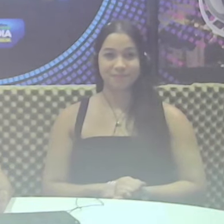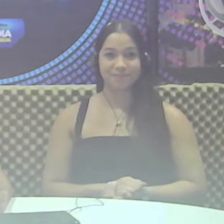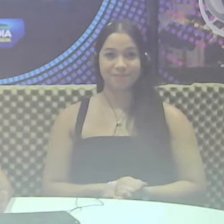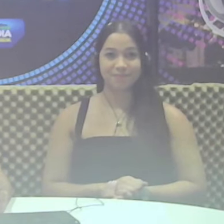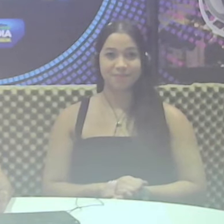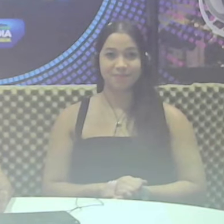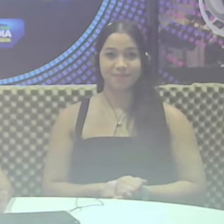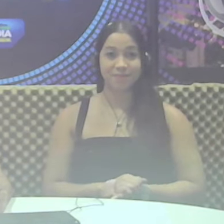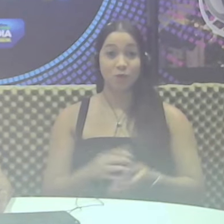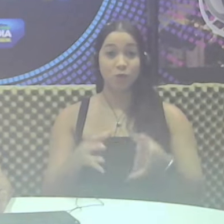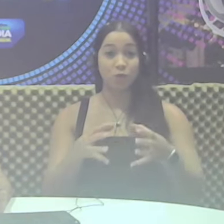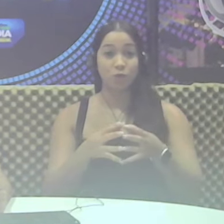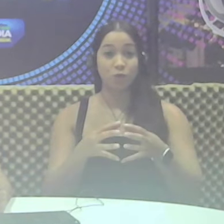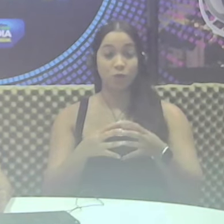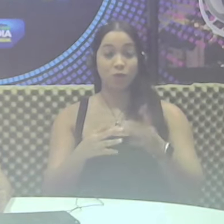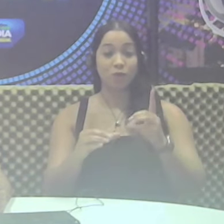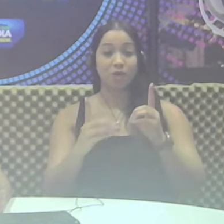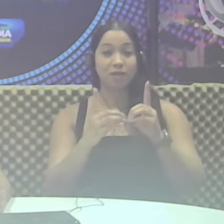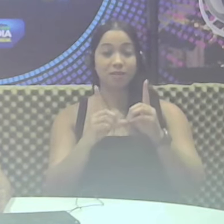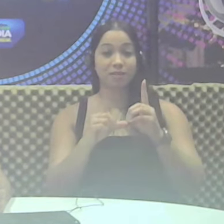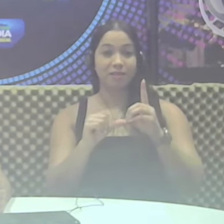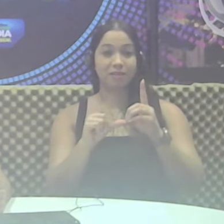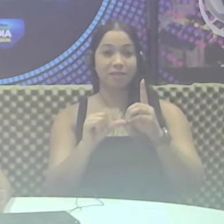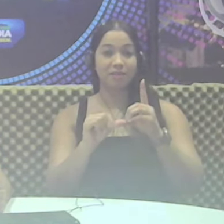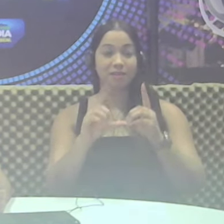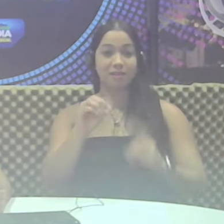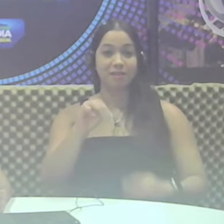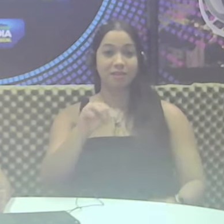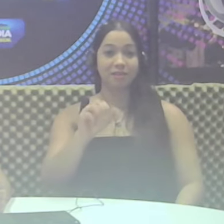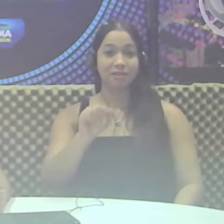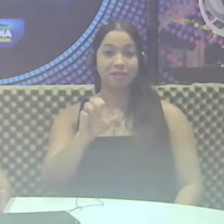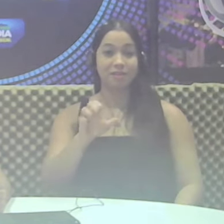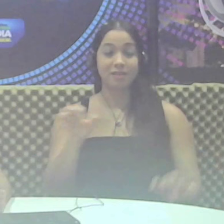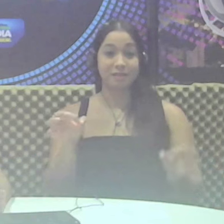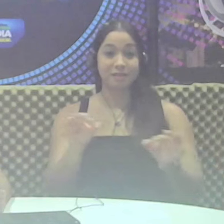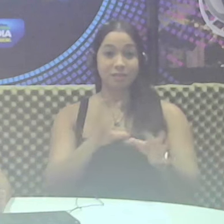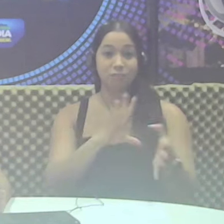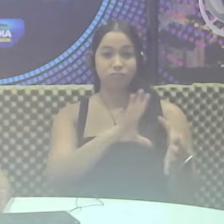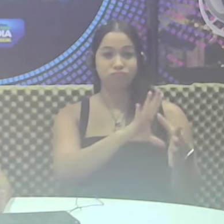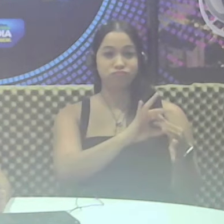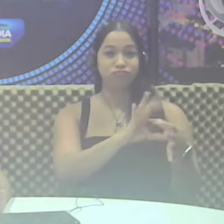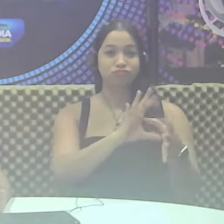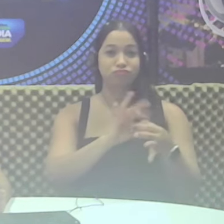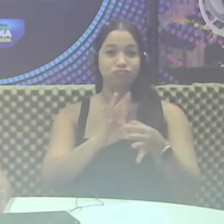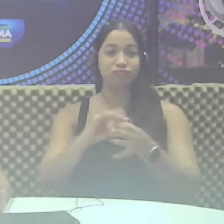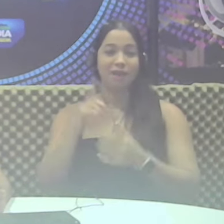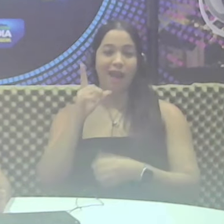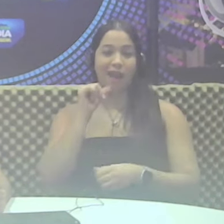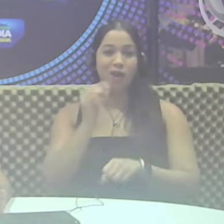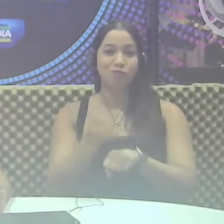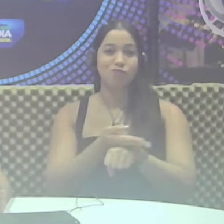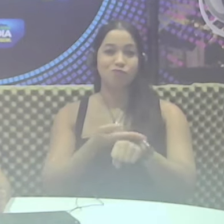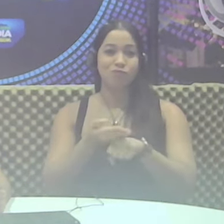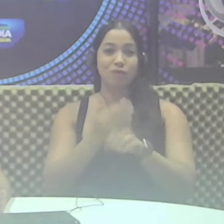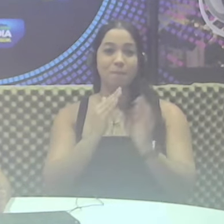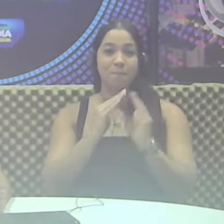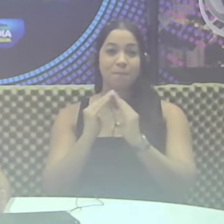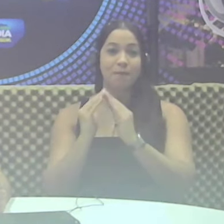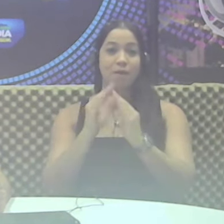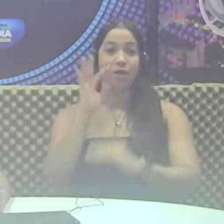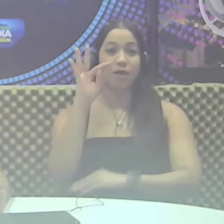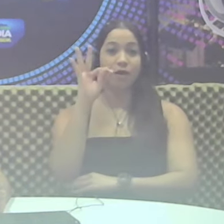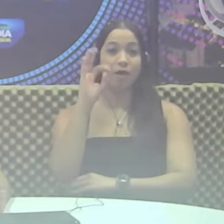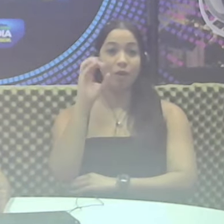O Departamento Municipal de Água e Esgoto, DEMAI, concluiu a interligação de rede de água tratada no bairro Tocantins. A